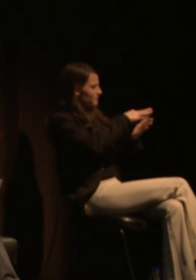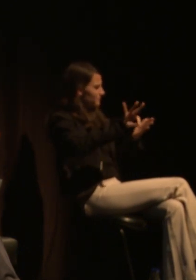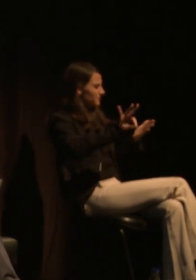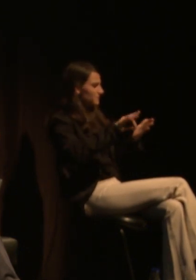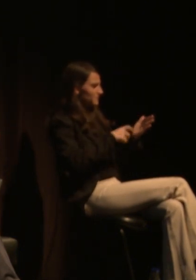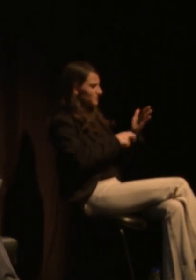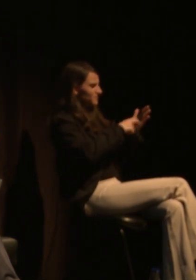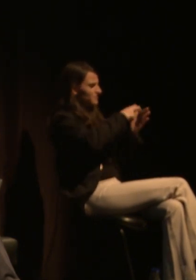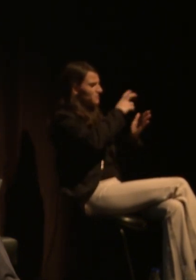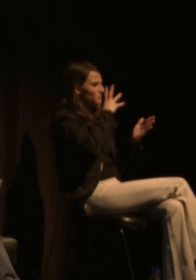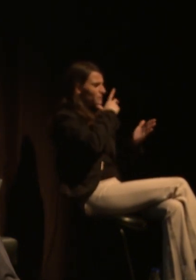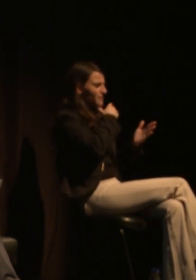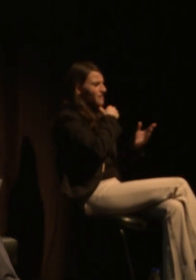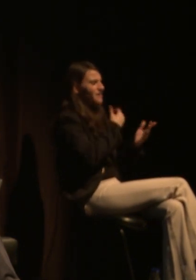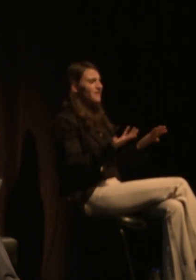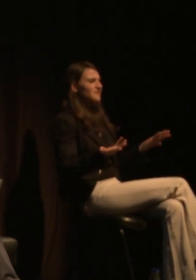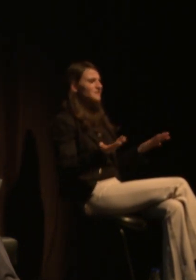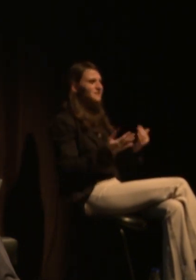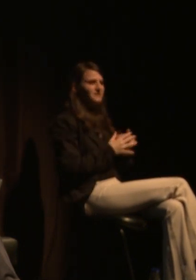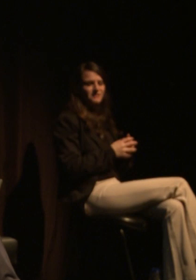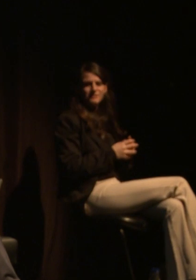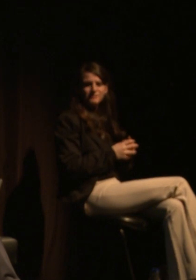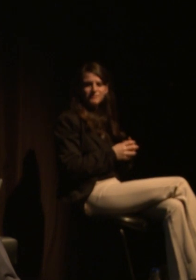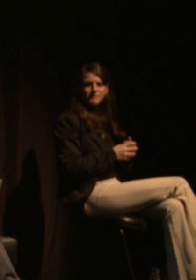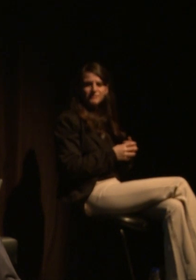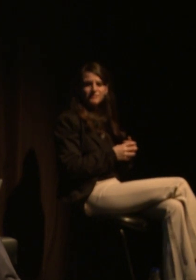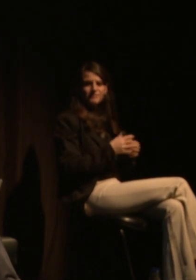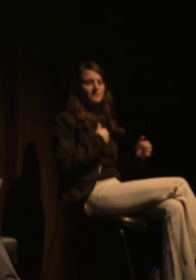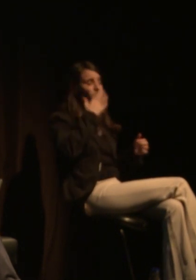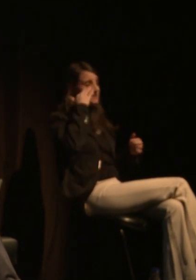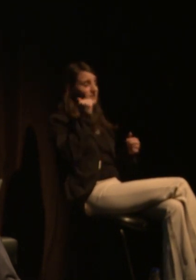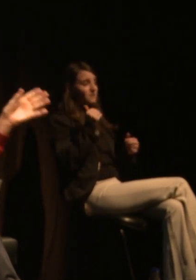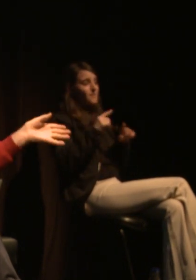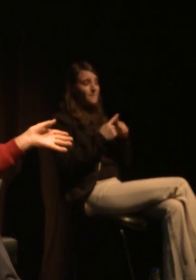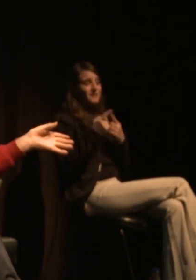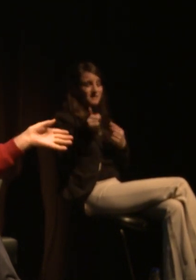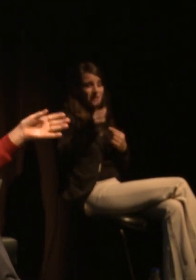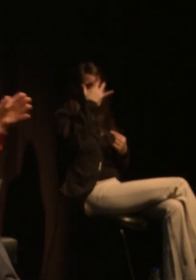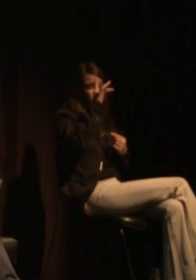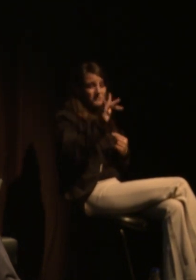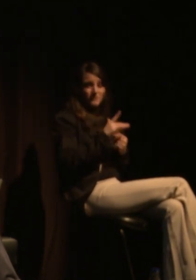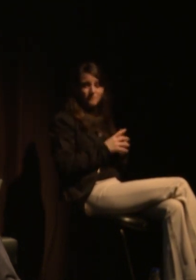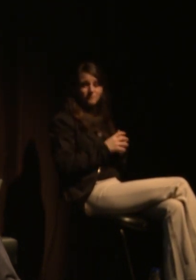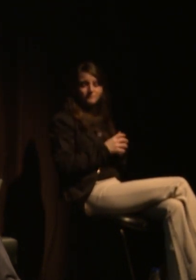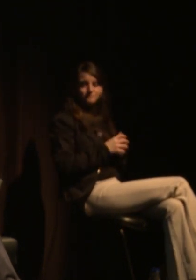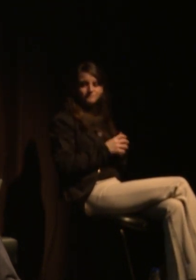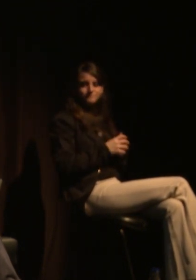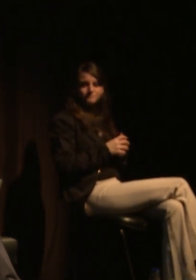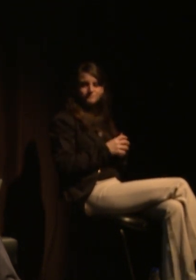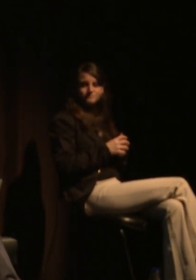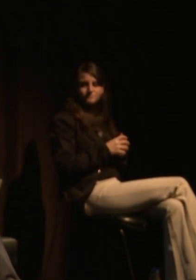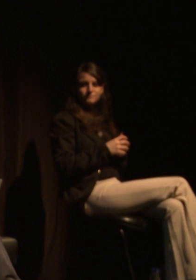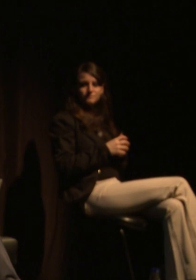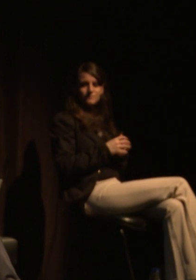as escadas lentamente. Eu sei o que era. Mas agora que eu joguei. Você